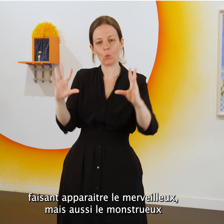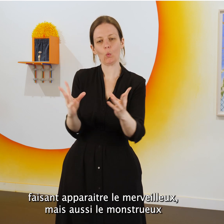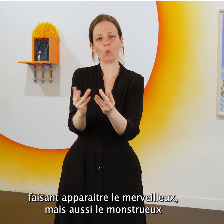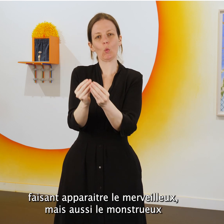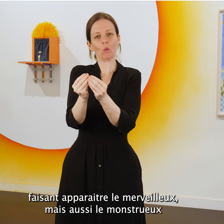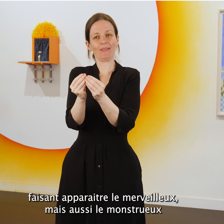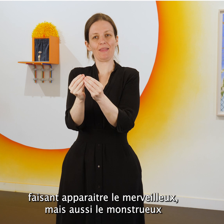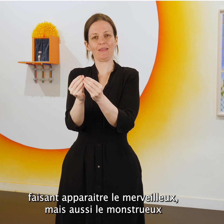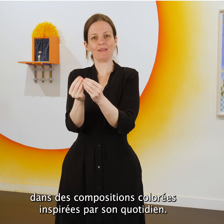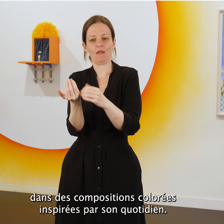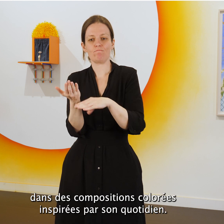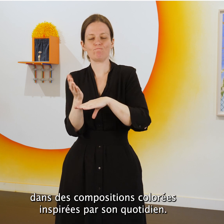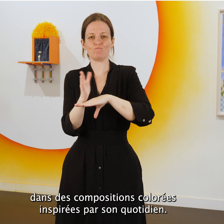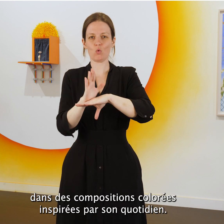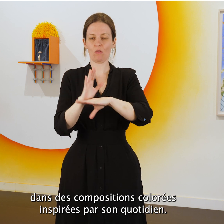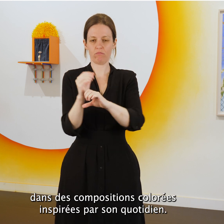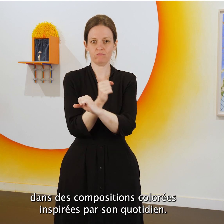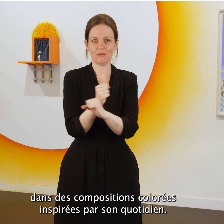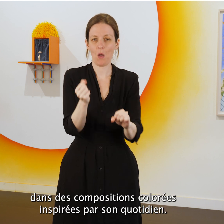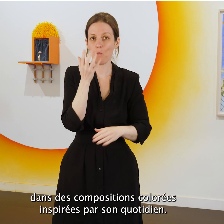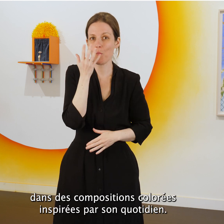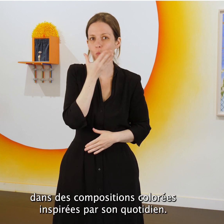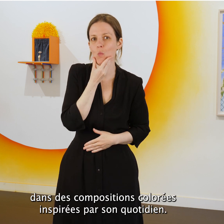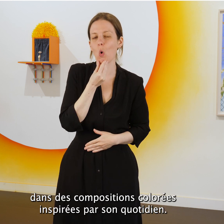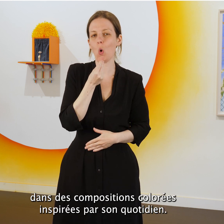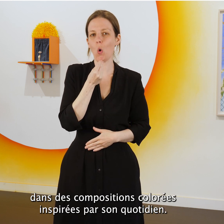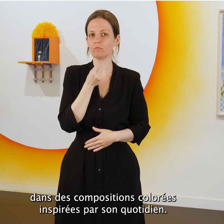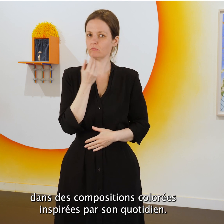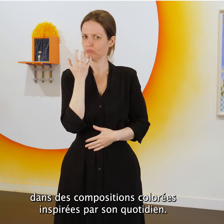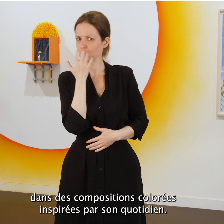le monstrueux dans des compositions colorées inspirées par son quotidien.